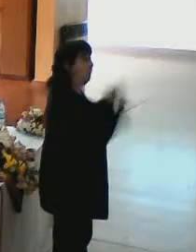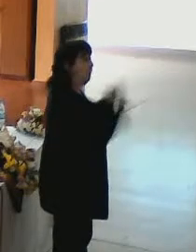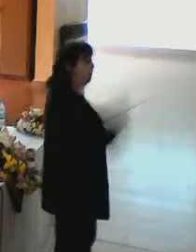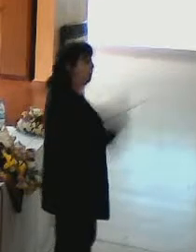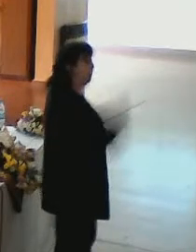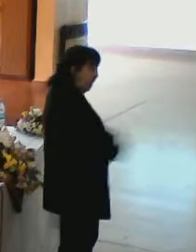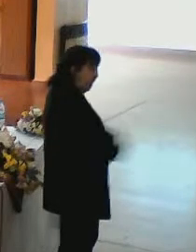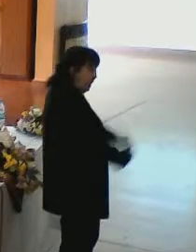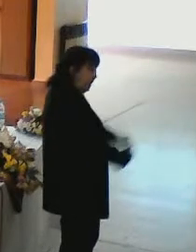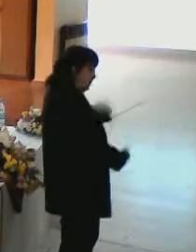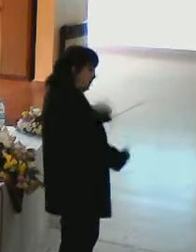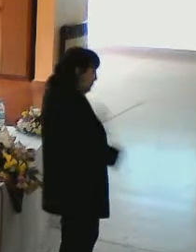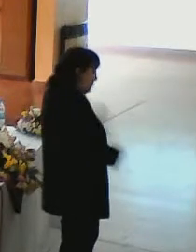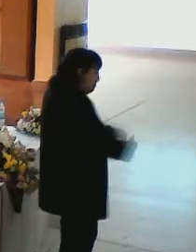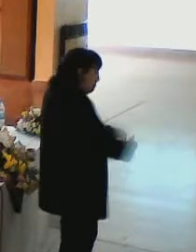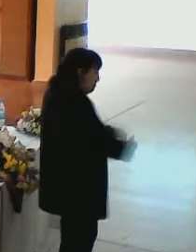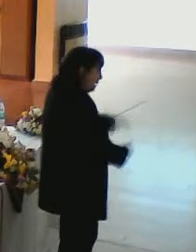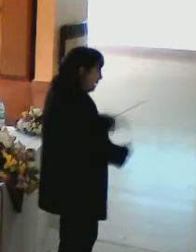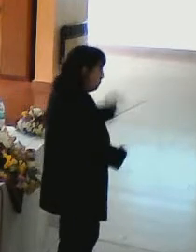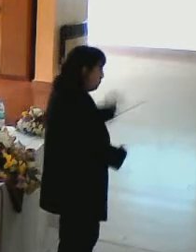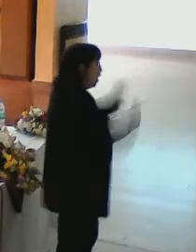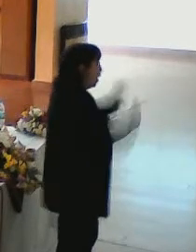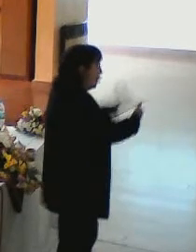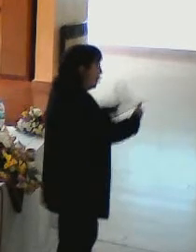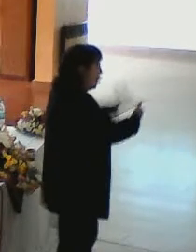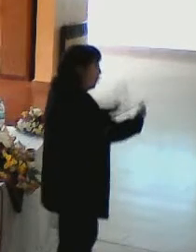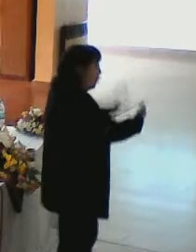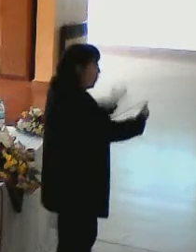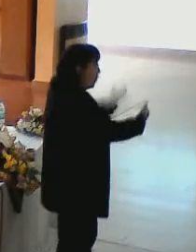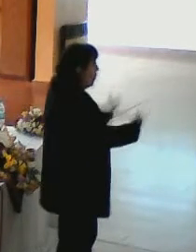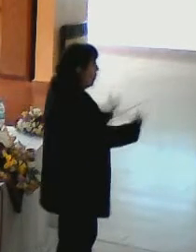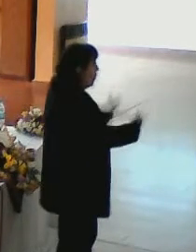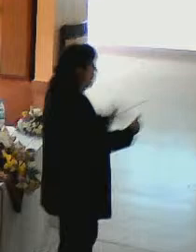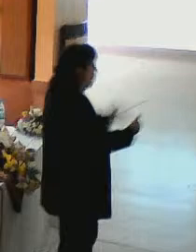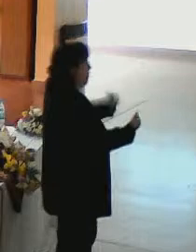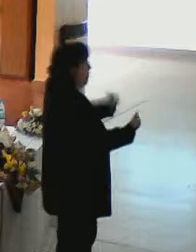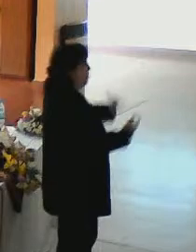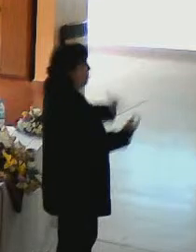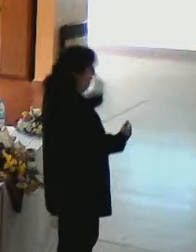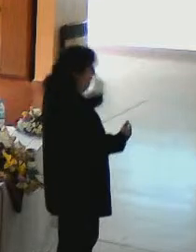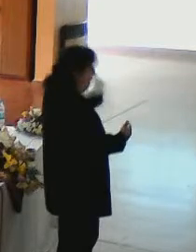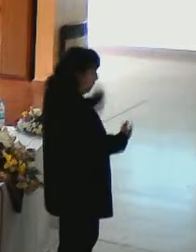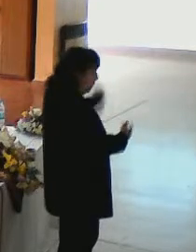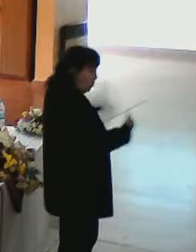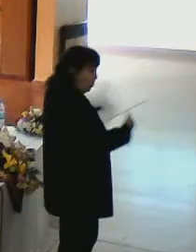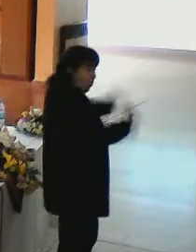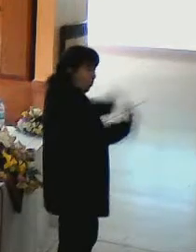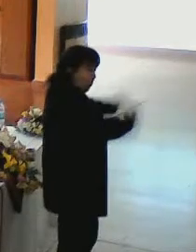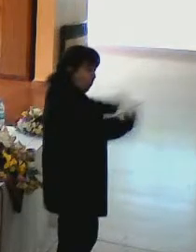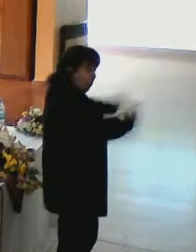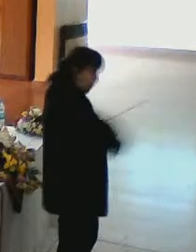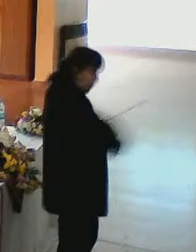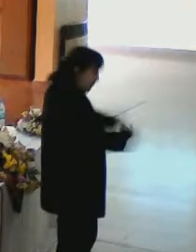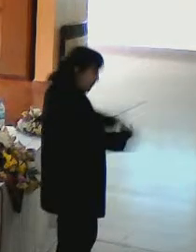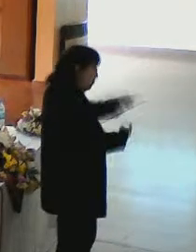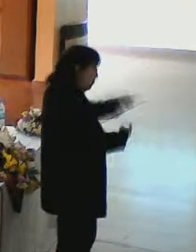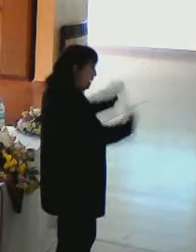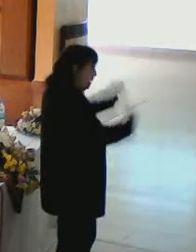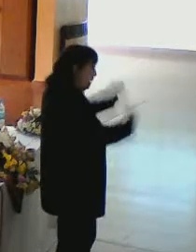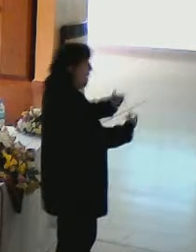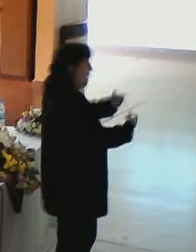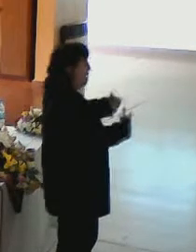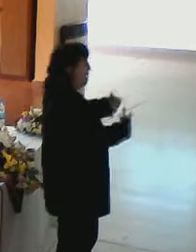embarazo y del periodo perinatal de este chico. Vamos a ver si el niño